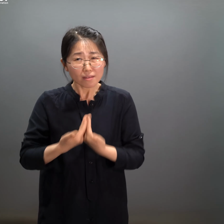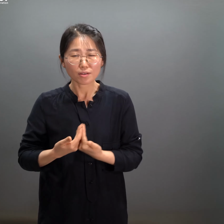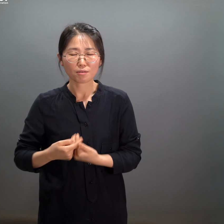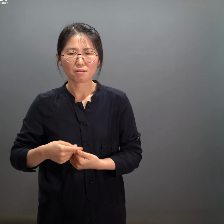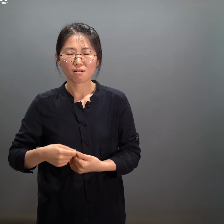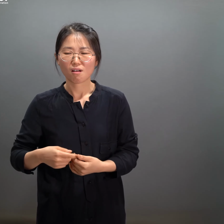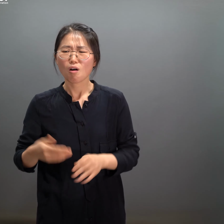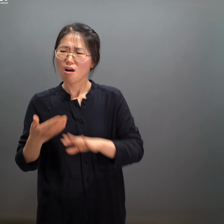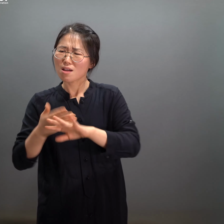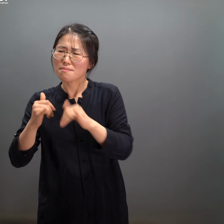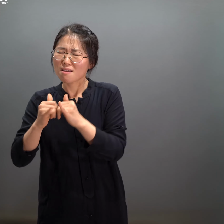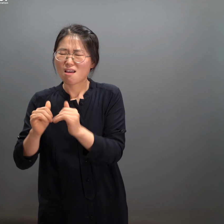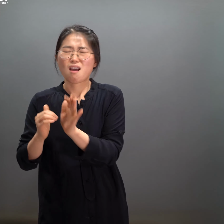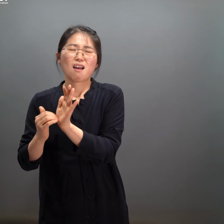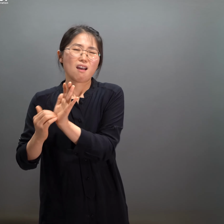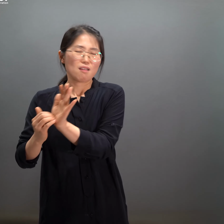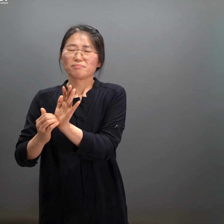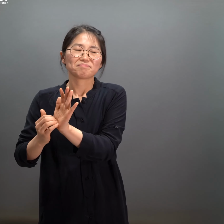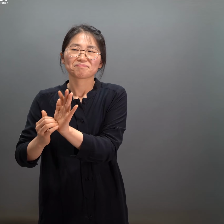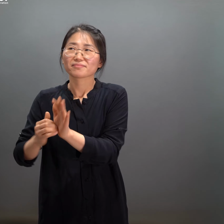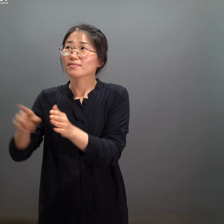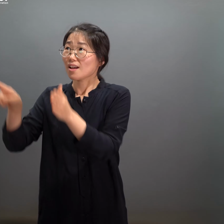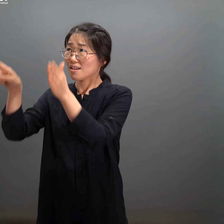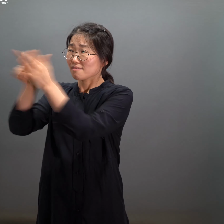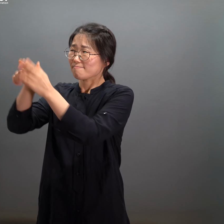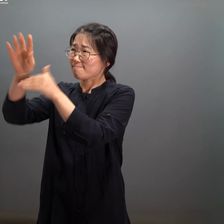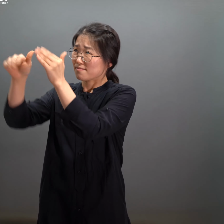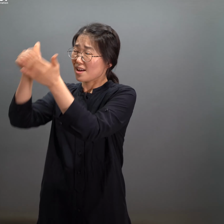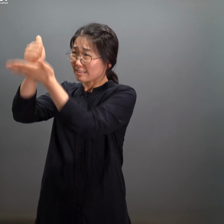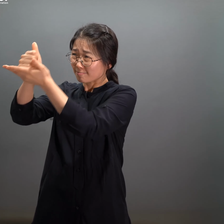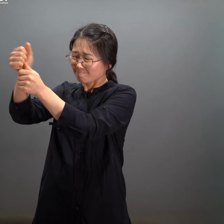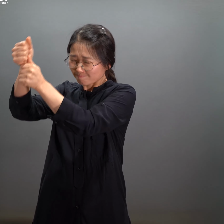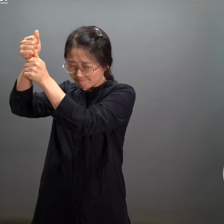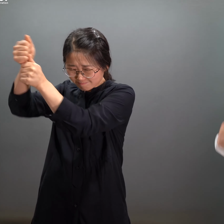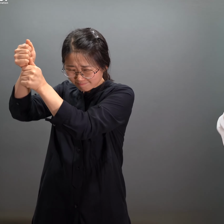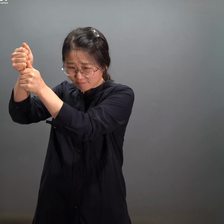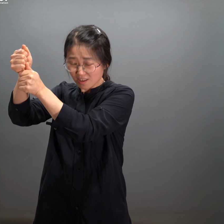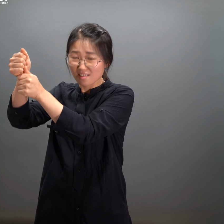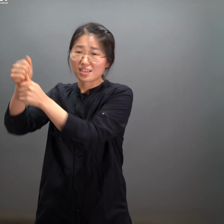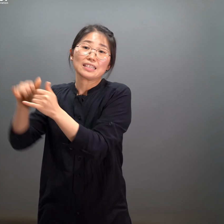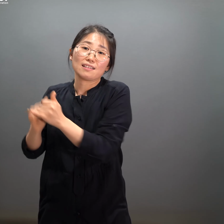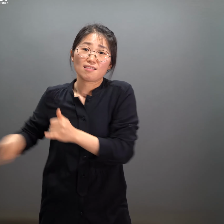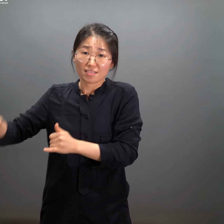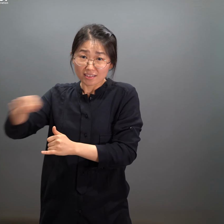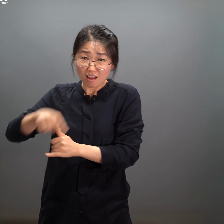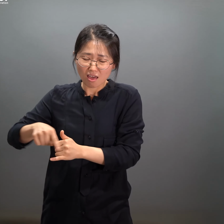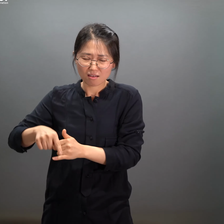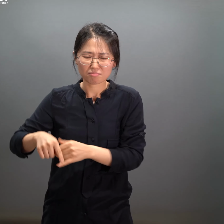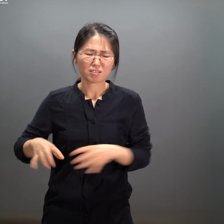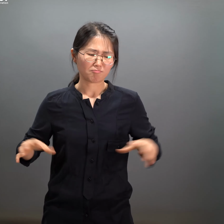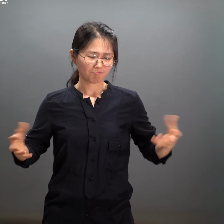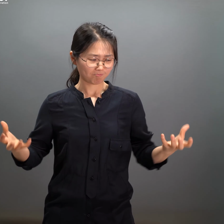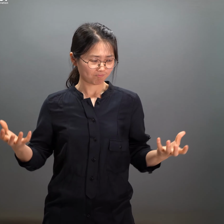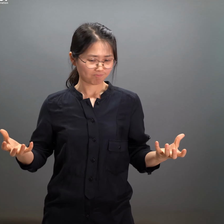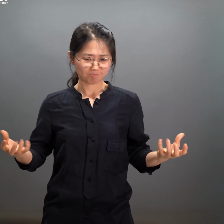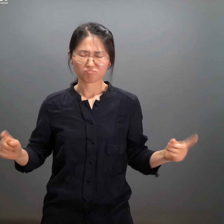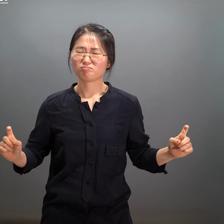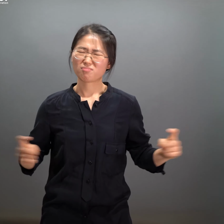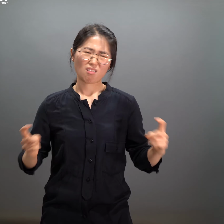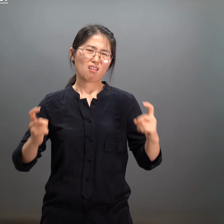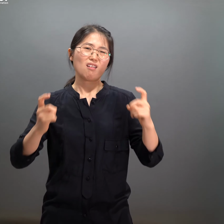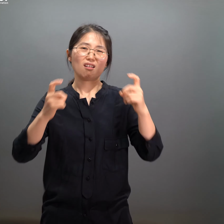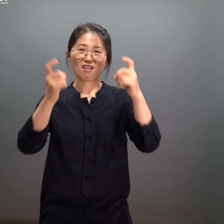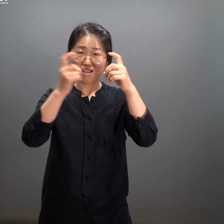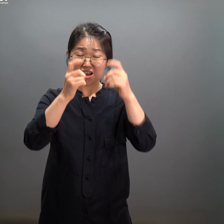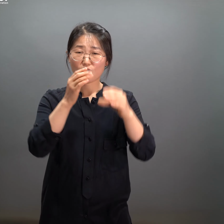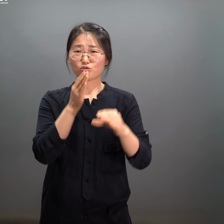하나님의 백성이라는 정체성을 지켜야겠다. 이 두 부류의 사람들이 성경에서 늘 싸우고 있는 겁니다. 그리고